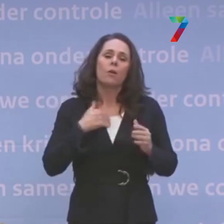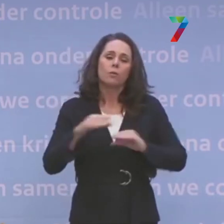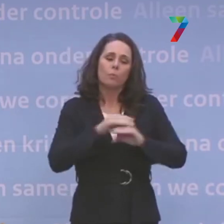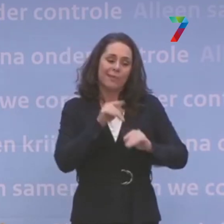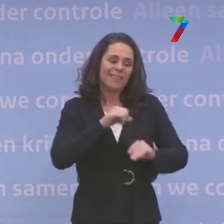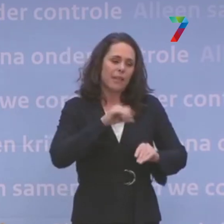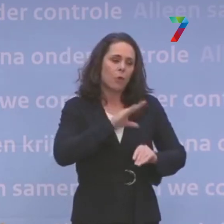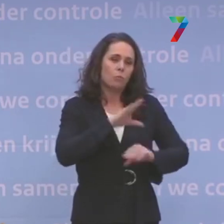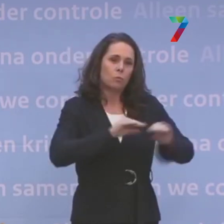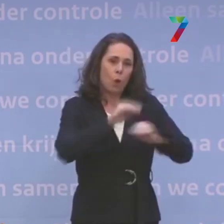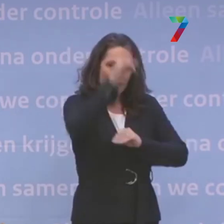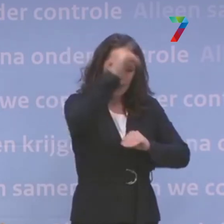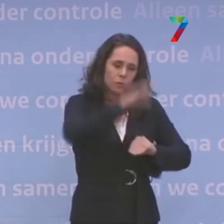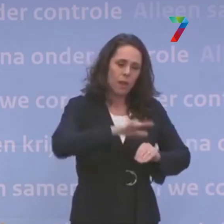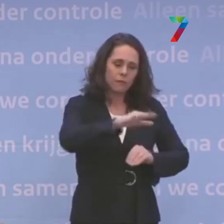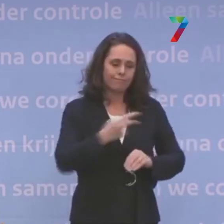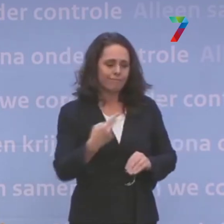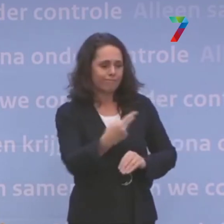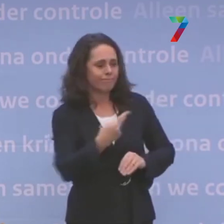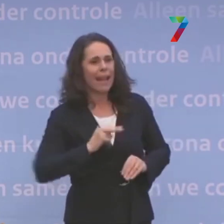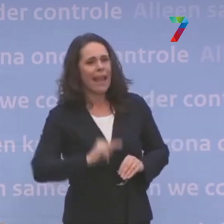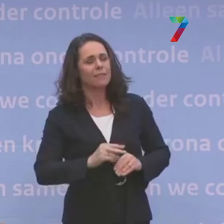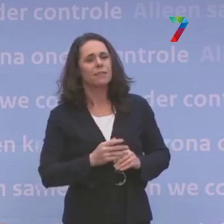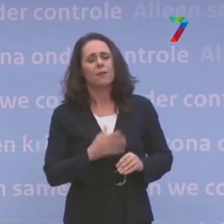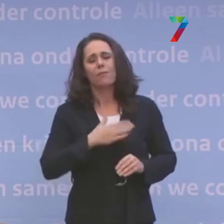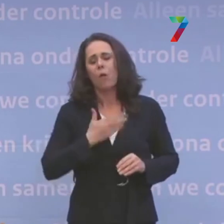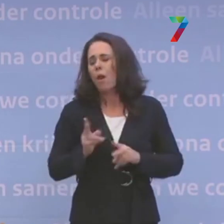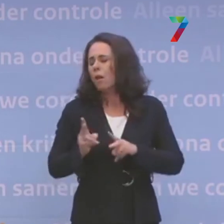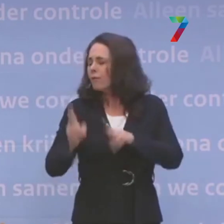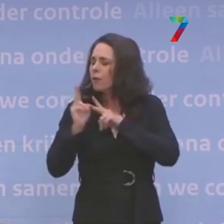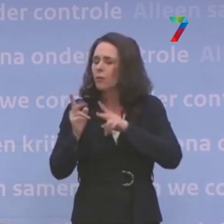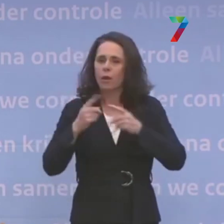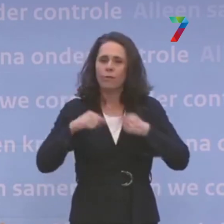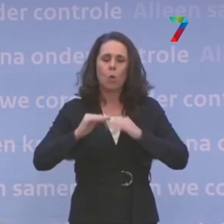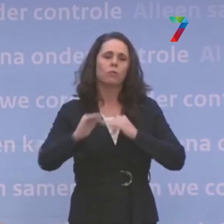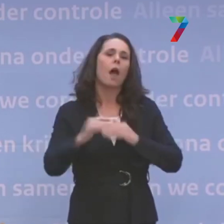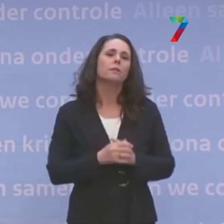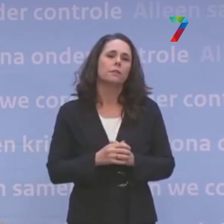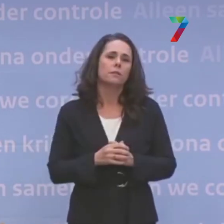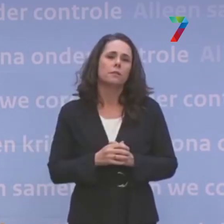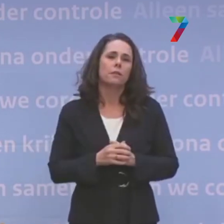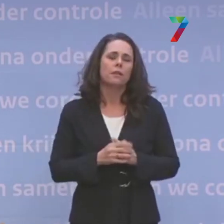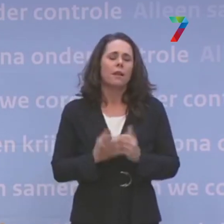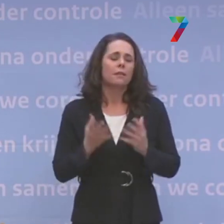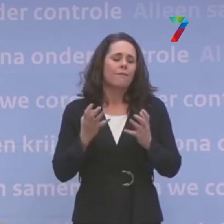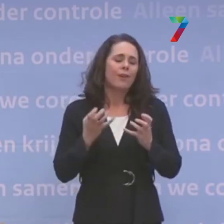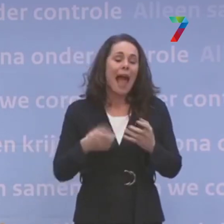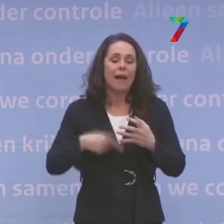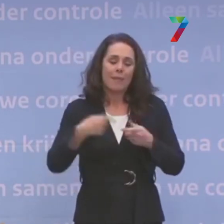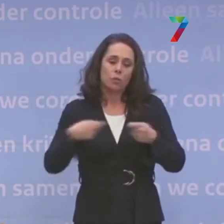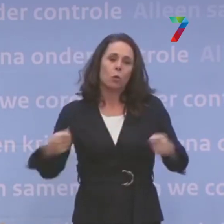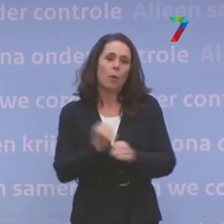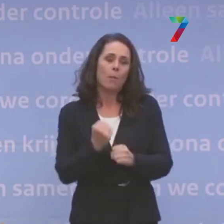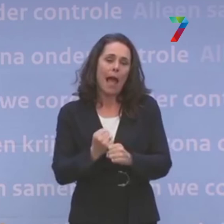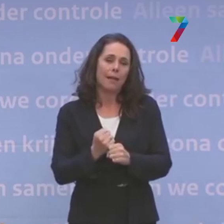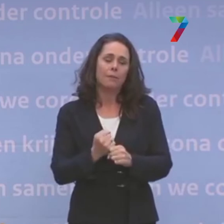Duitsland. Wij deelden onze zorg. We zeiden, we voelen ons natuurlijk zeer verantwoordelijk voor ons land. Je zou dolgraag de zaak verder willen versoepelen, maar